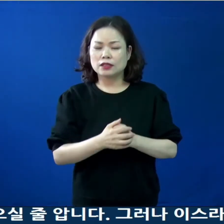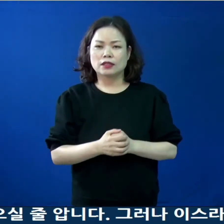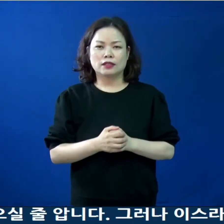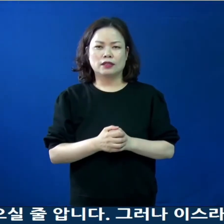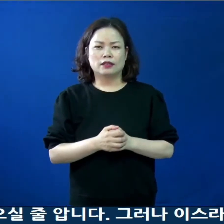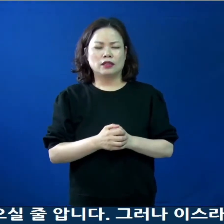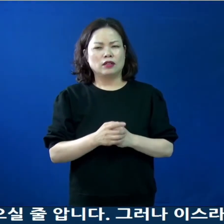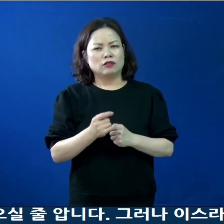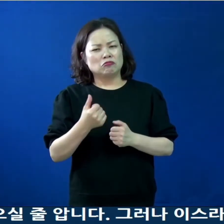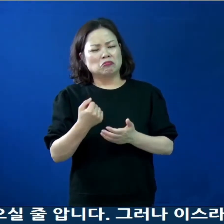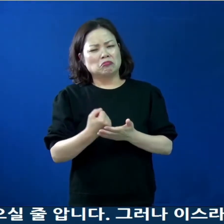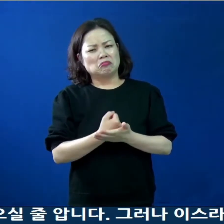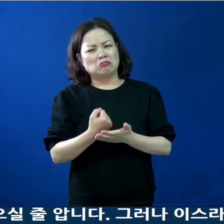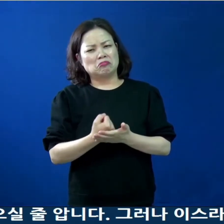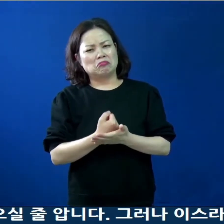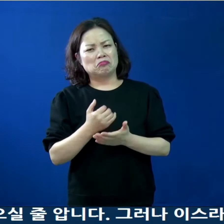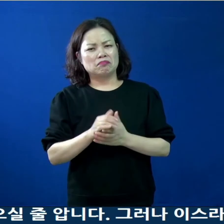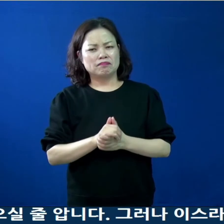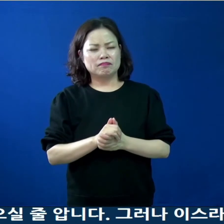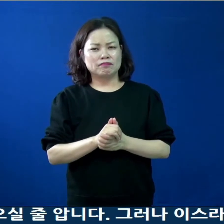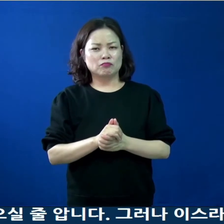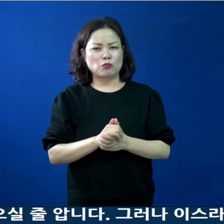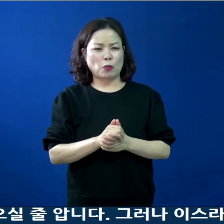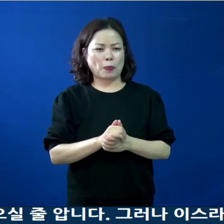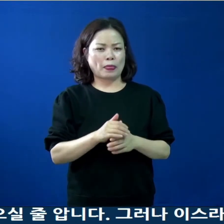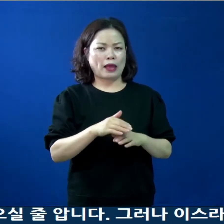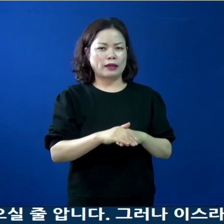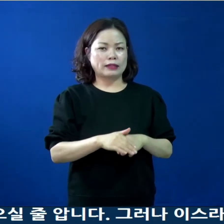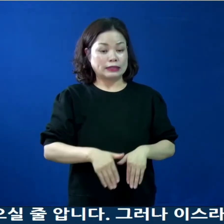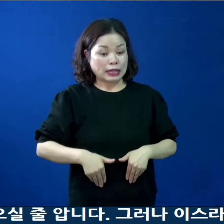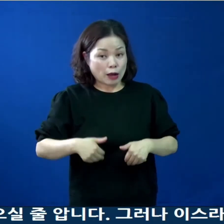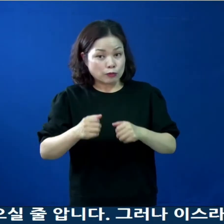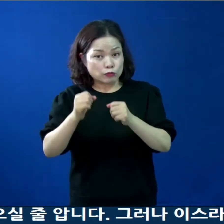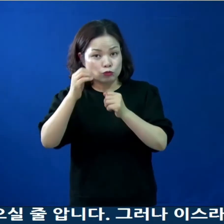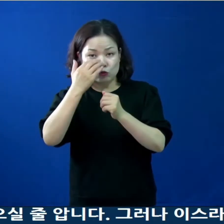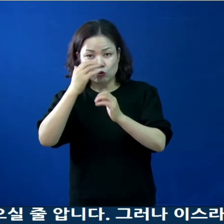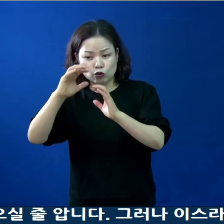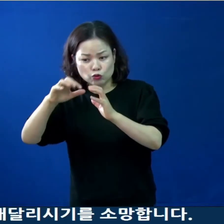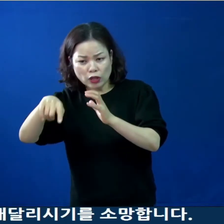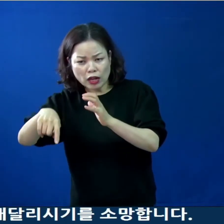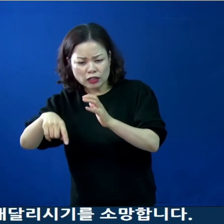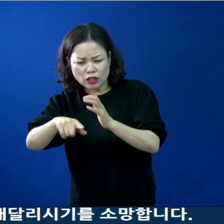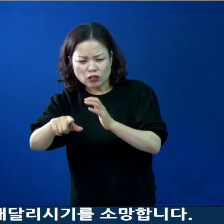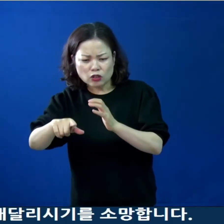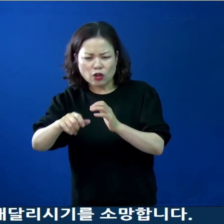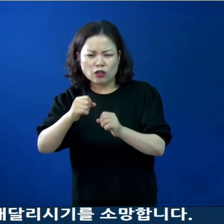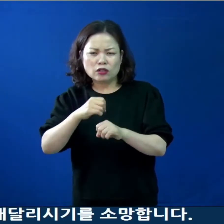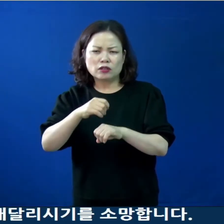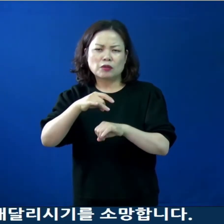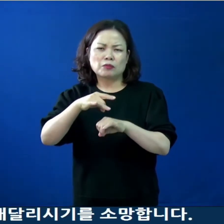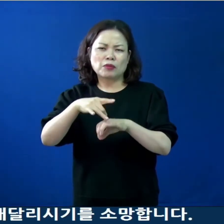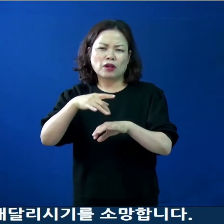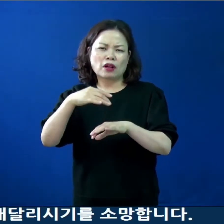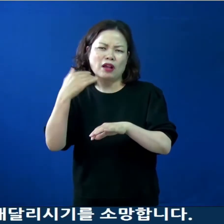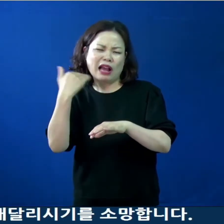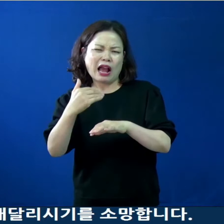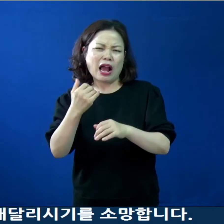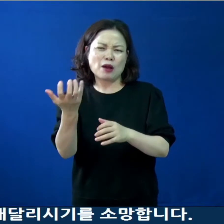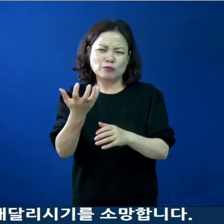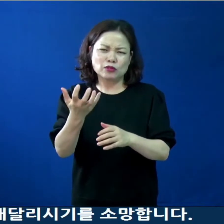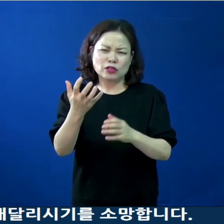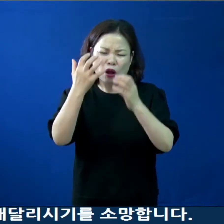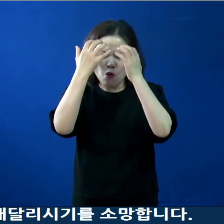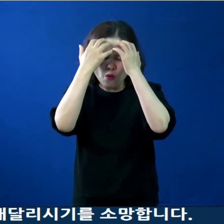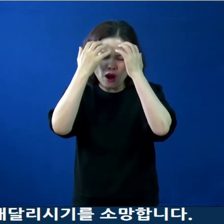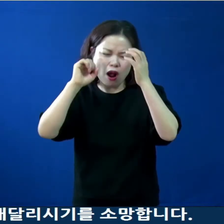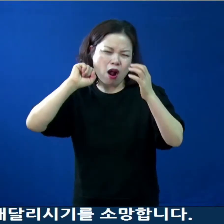또 섭섭하다고 하는 그 남유다 백성들을 향해서, 지금 너희가 환도뼈가 나가는 것처럼 이 환난과